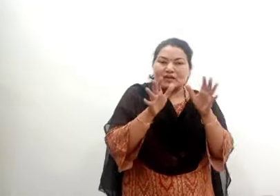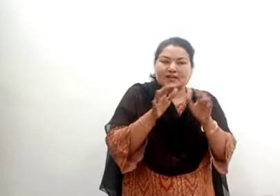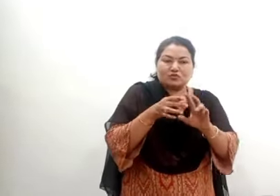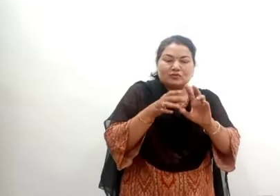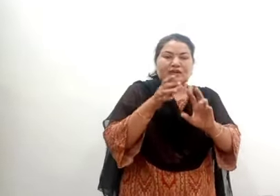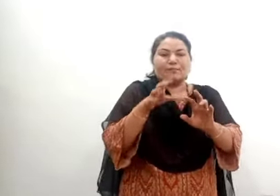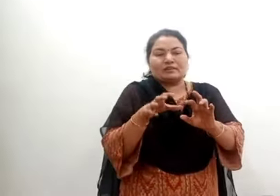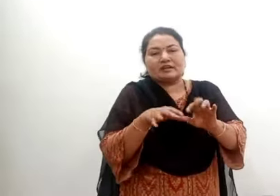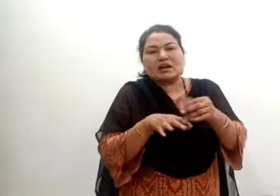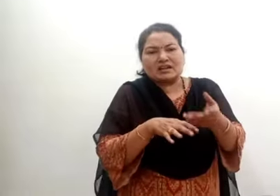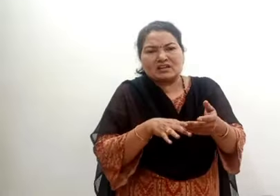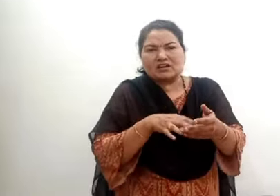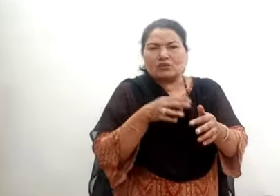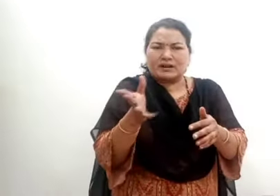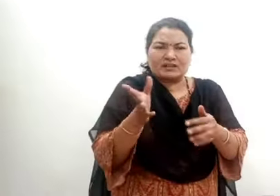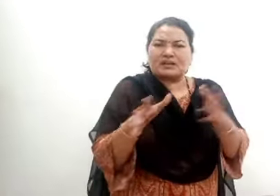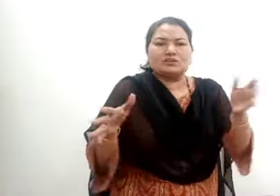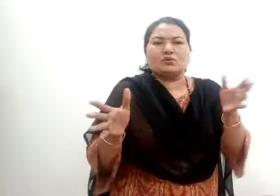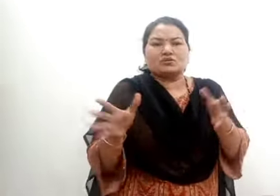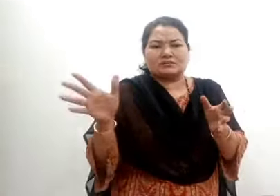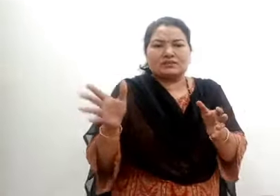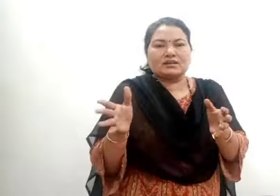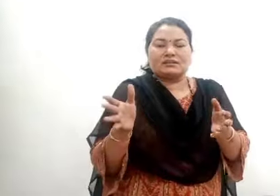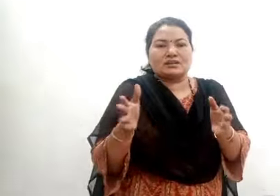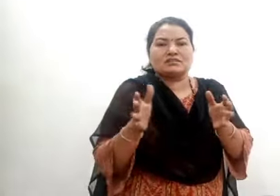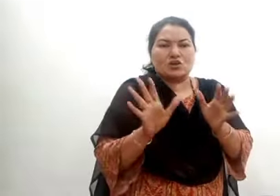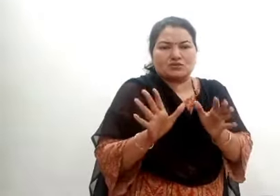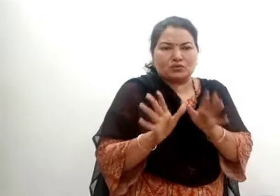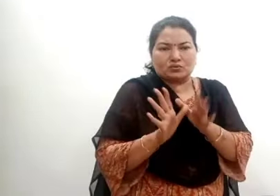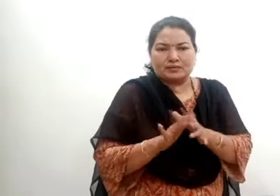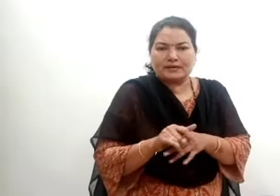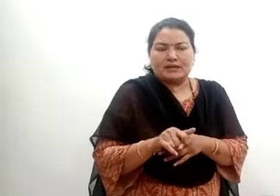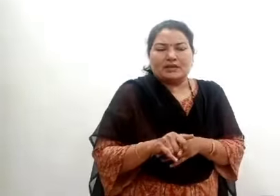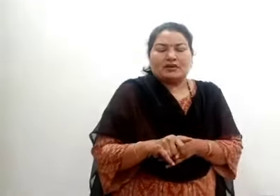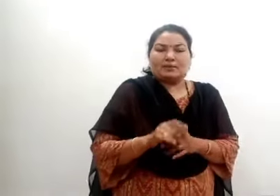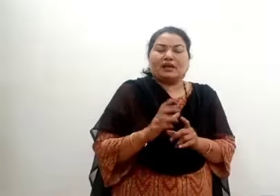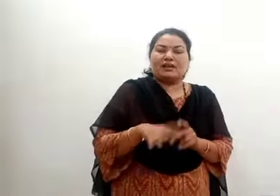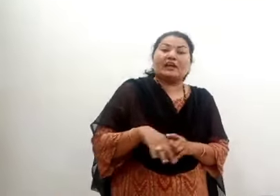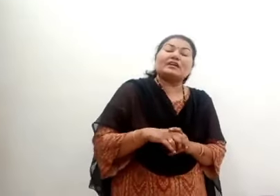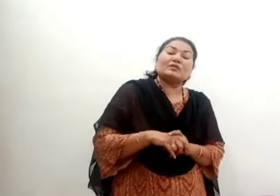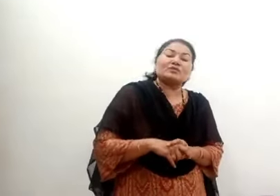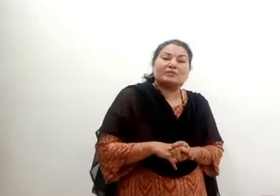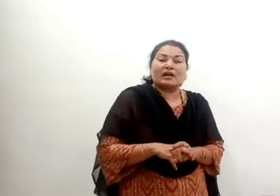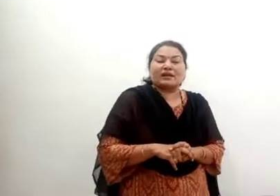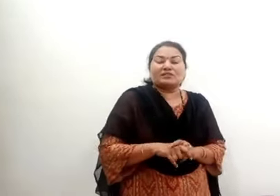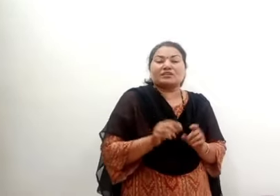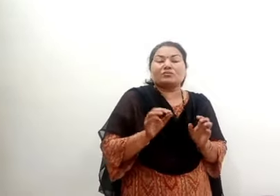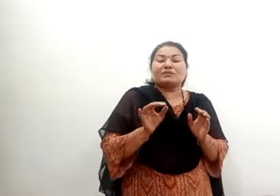तर तुम्ही गेम मध्ये एकदा हरता किंवा पडता, काहीतरी होतं, म्हणजे देर इज अ लॉस फॉर यू, राईट? मग हे कधी पॉसिबल आहे? जर तुम्हाला